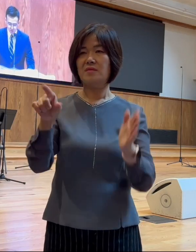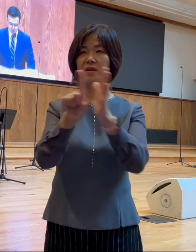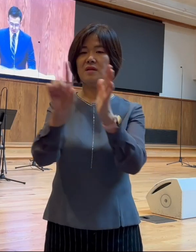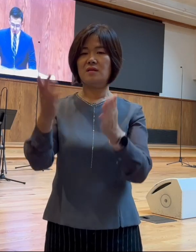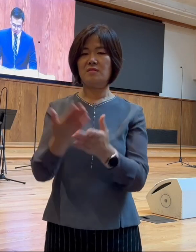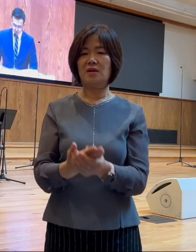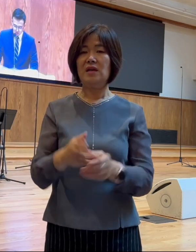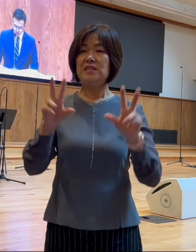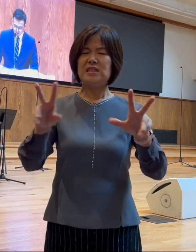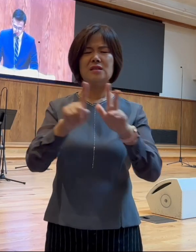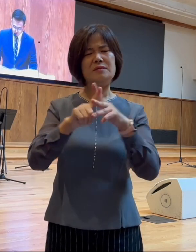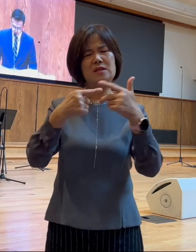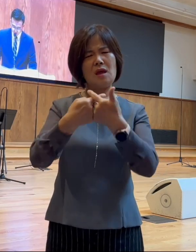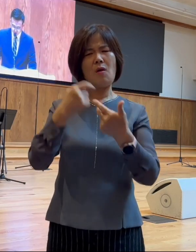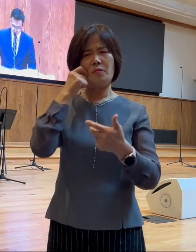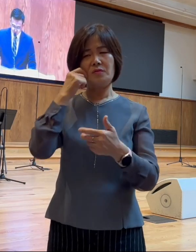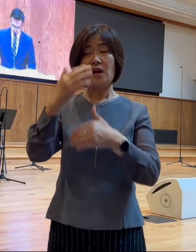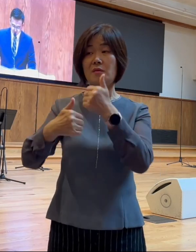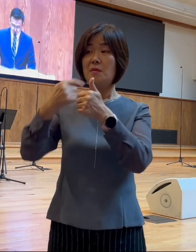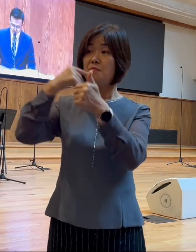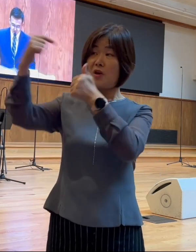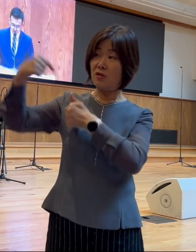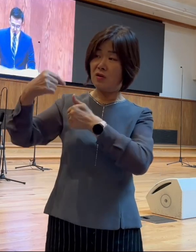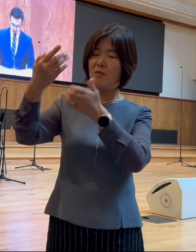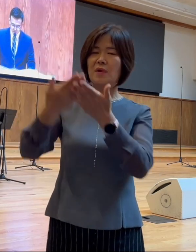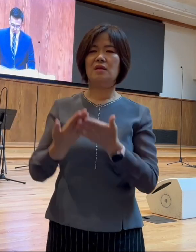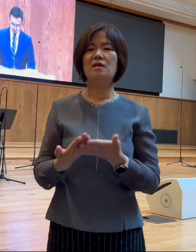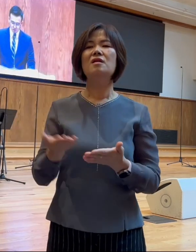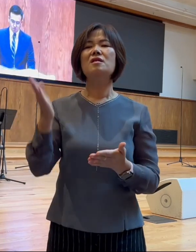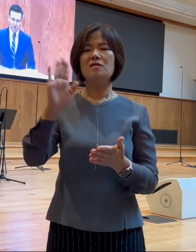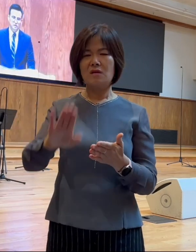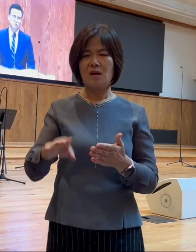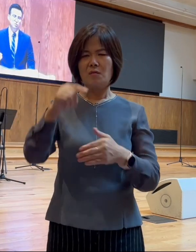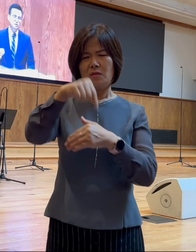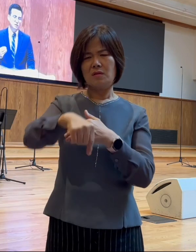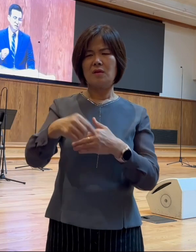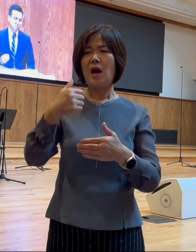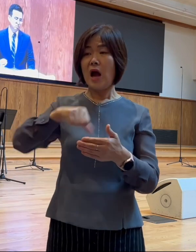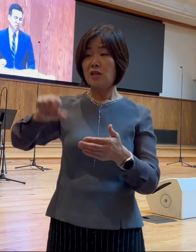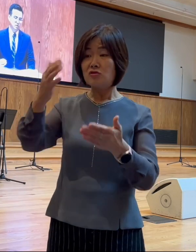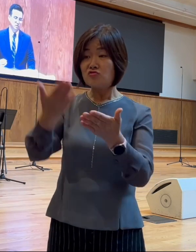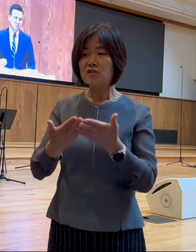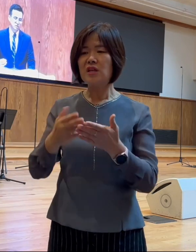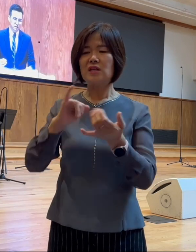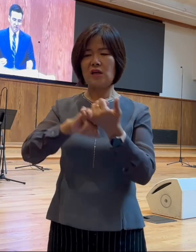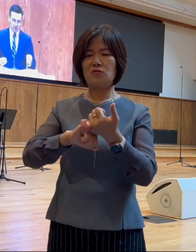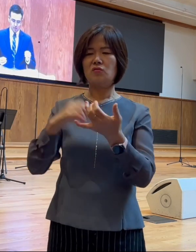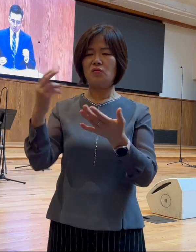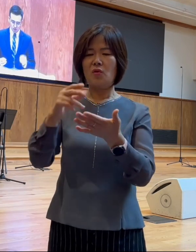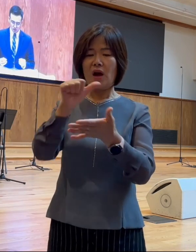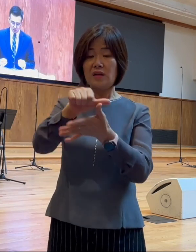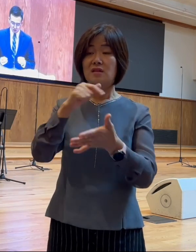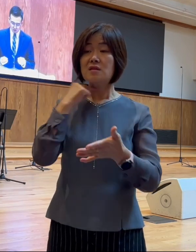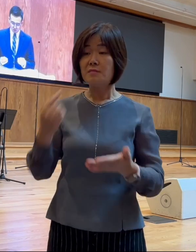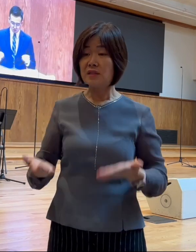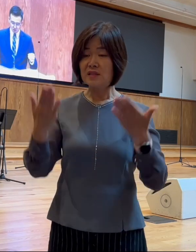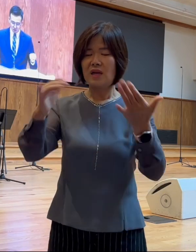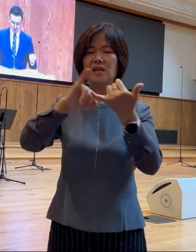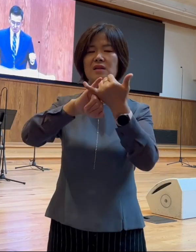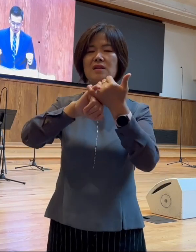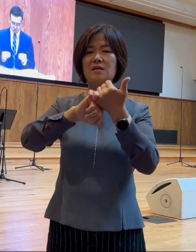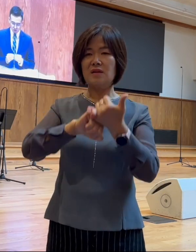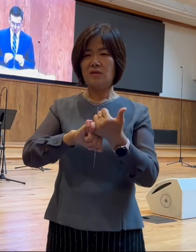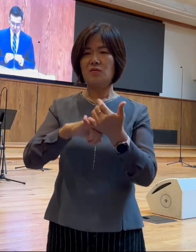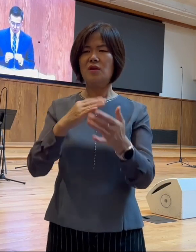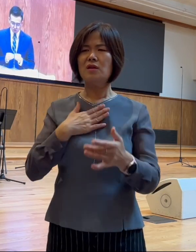비록 지금 이해하지 못하는 하나님의 명령을 들었지만 표면적으로는 아들을 주신다는 약속과 그 아들을 다시 바치라는 그 약속이